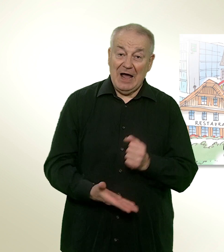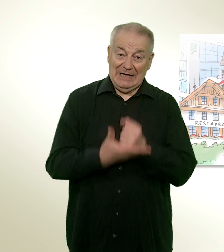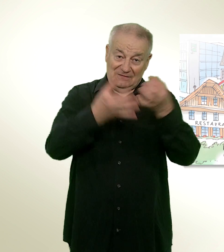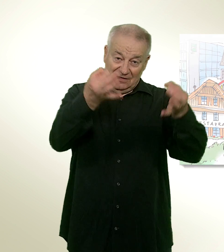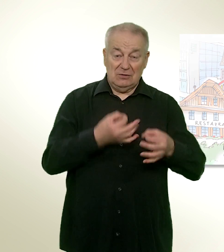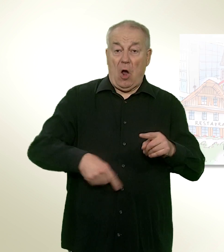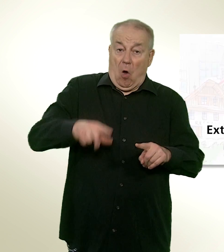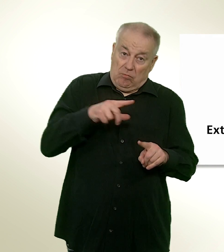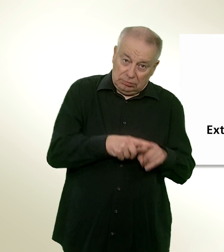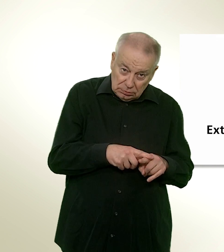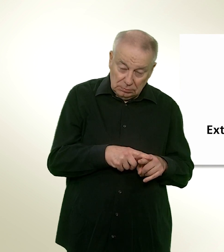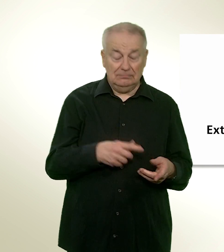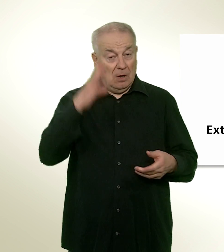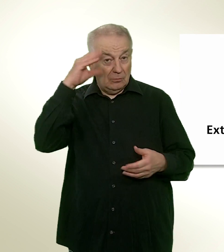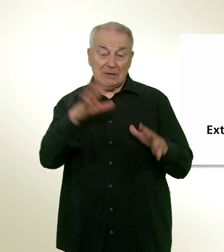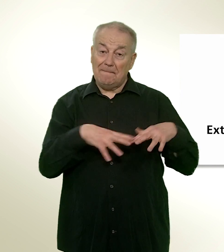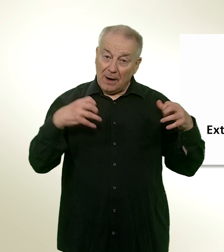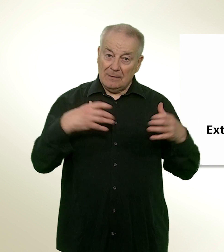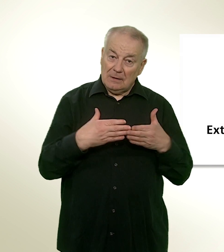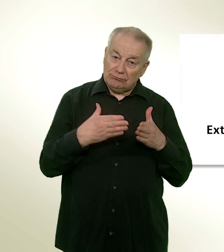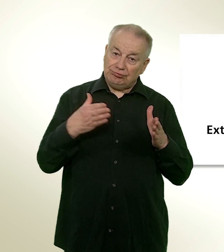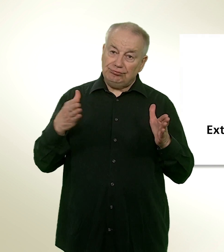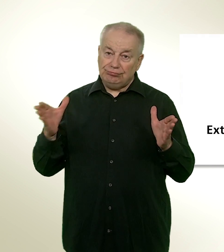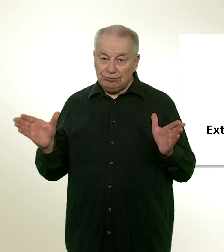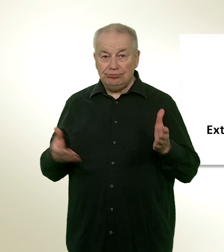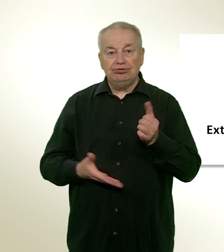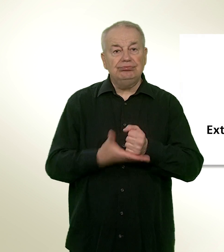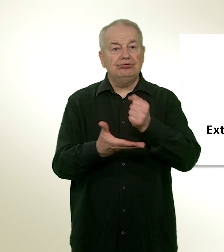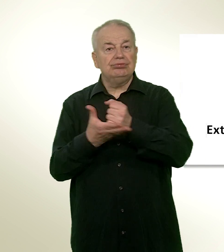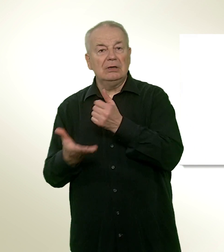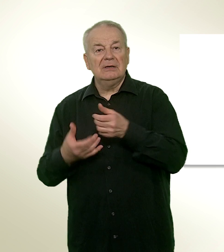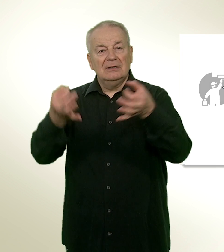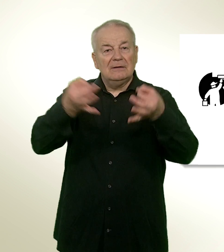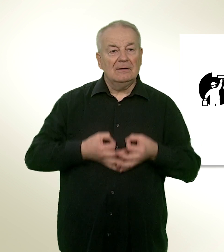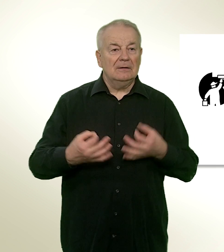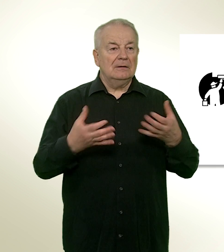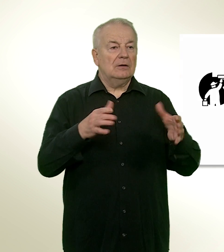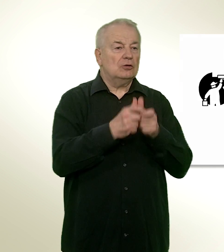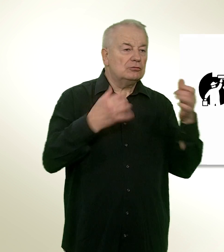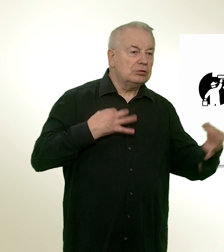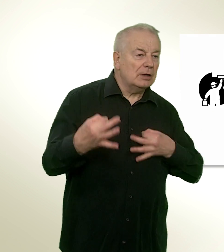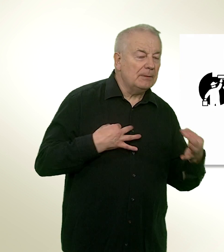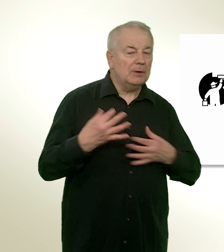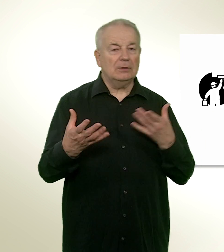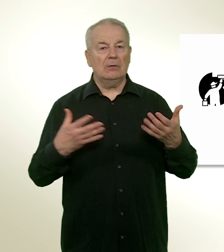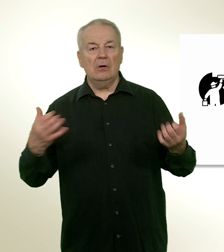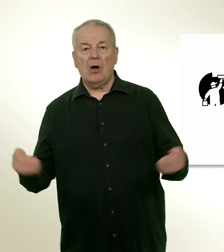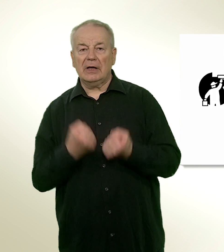supplémentaires. C'est pourquoi le Parlement a étendu les aides financières à des entreprises, indépendants, organisateurs de manifestations, clubs